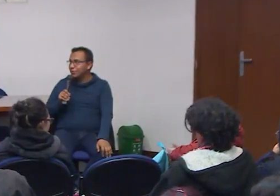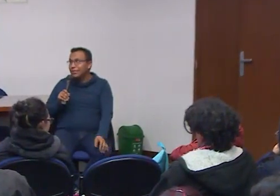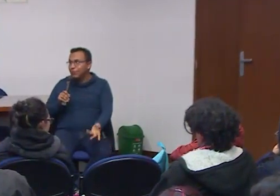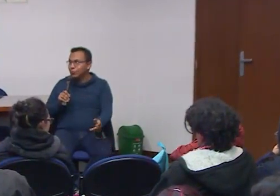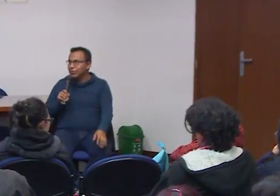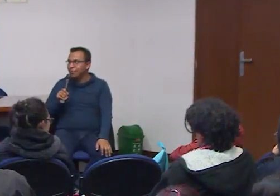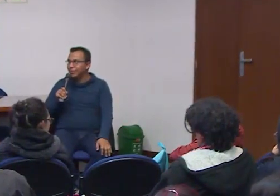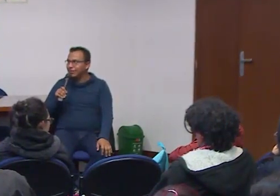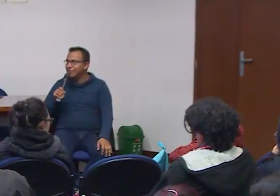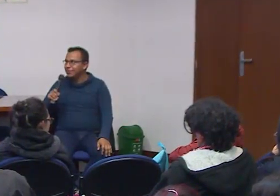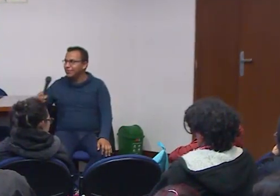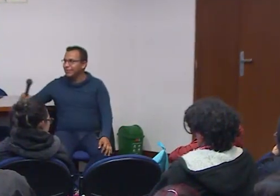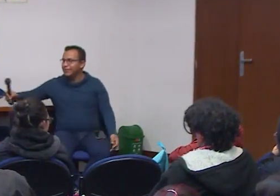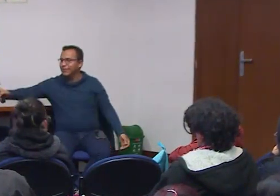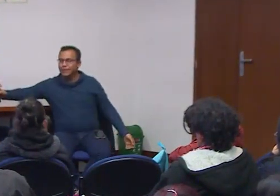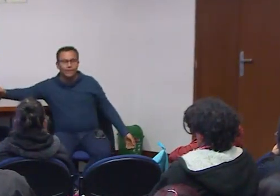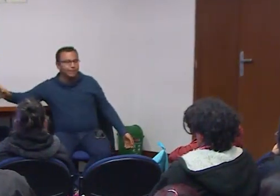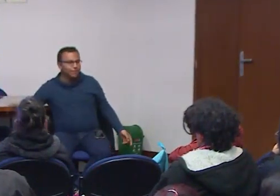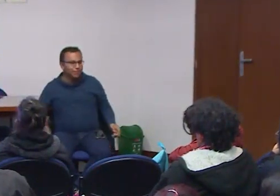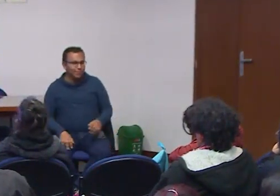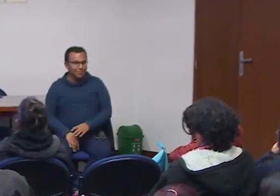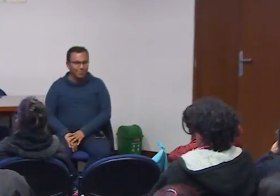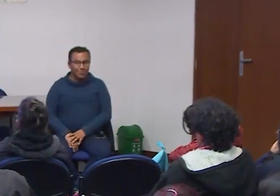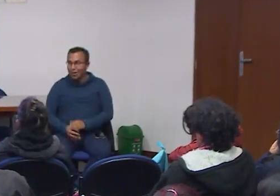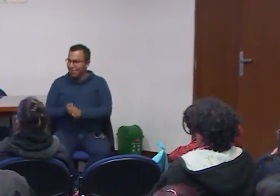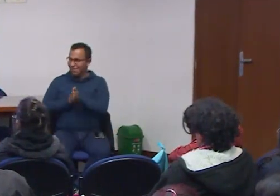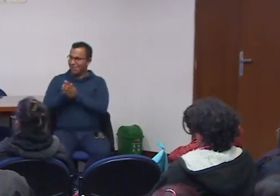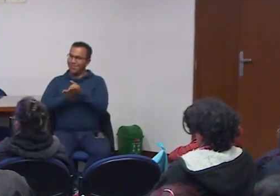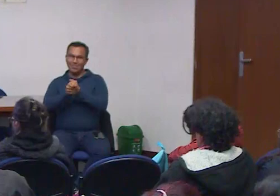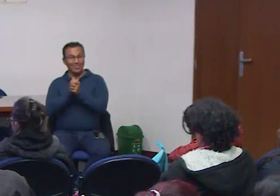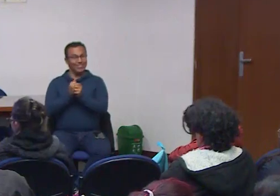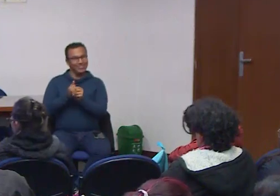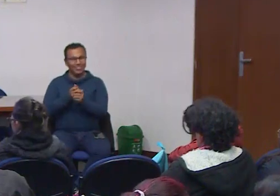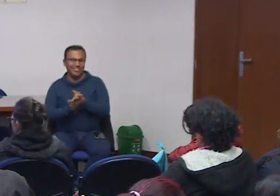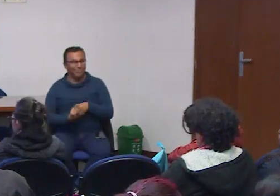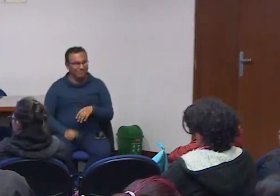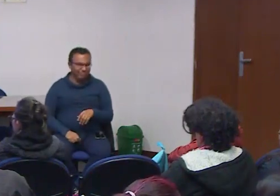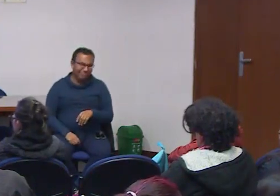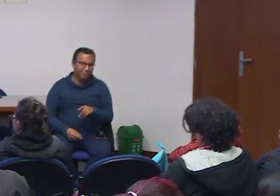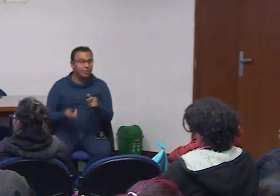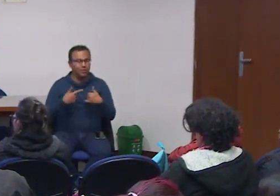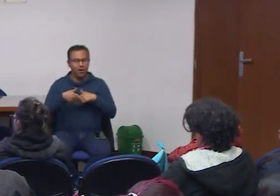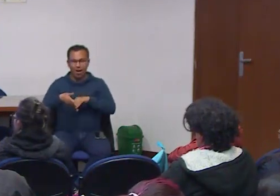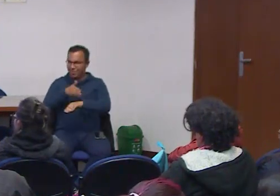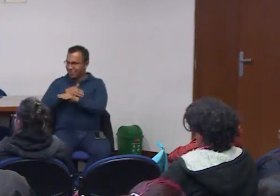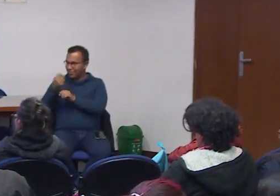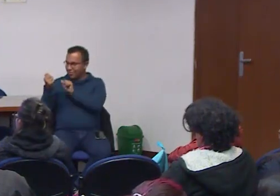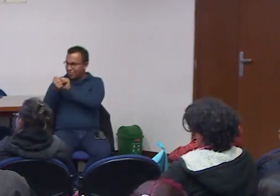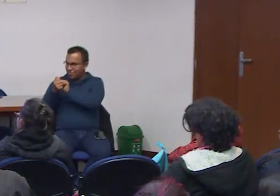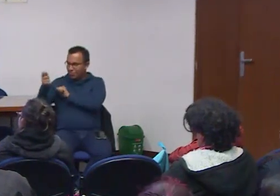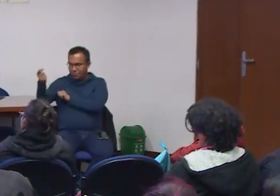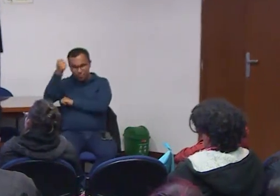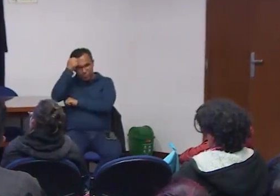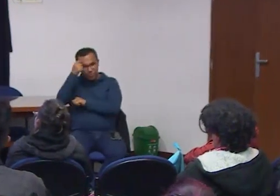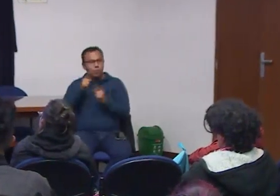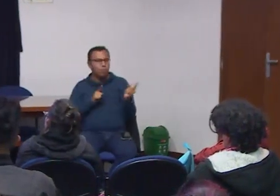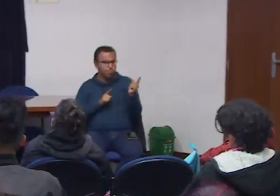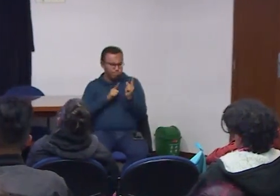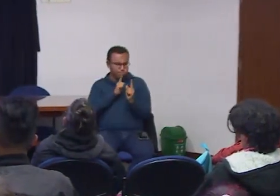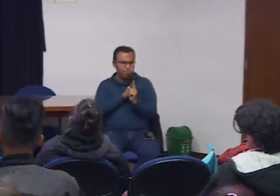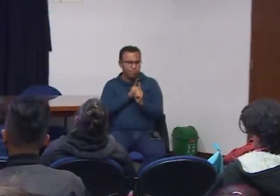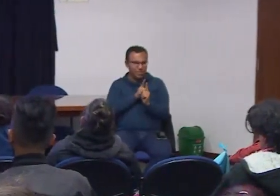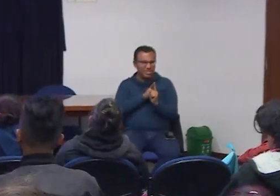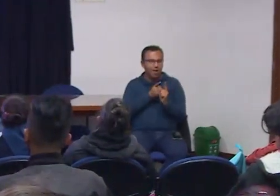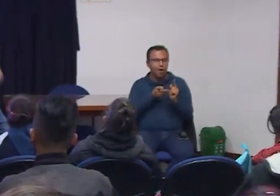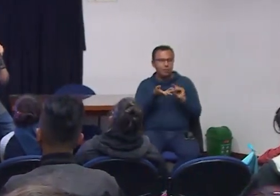que sabemos que necesitamos un intérprete pues yo en la fundación que trabajé con Juli tuve una chica que me